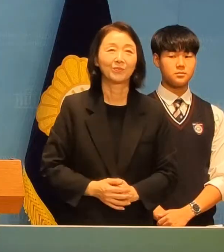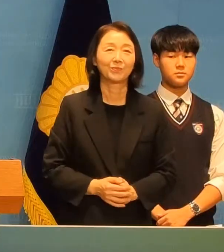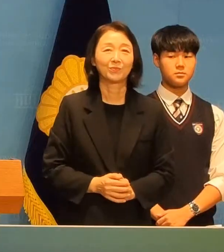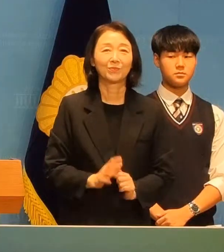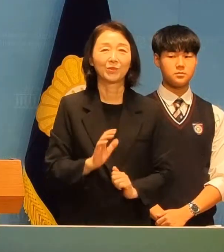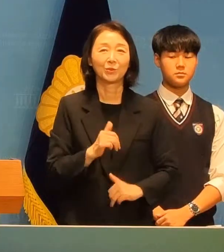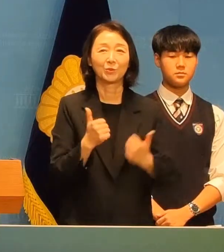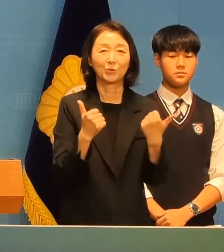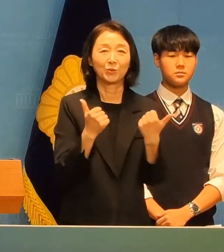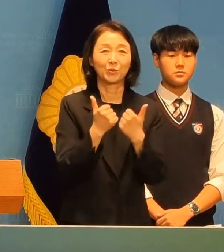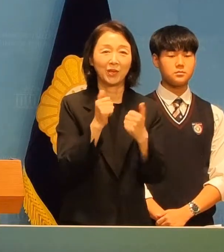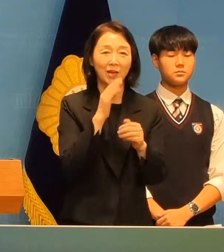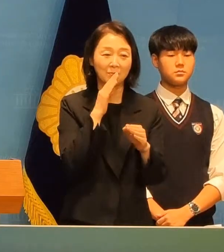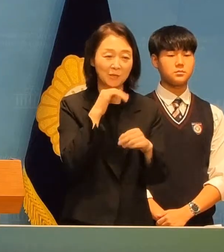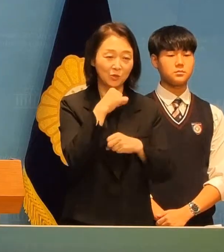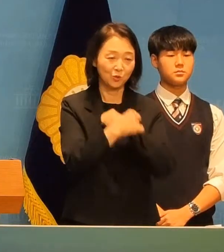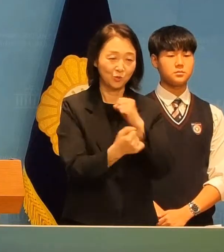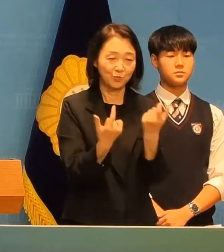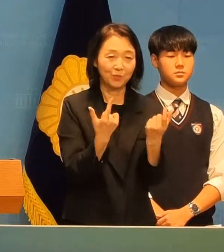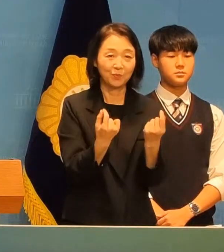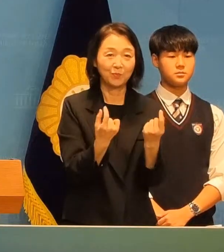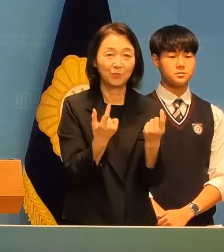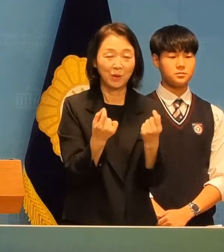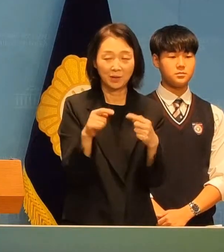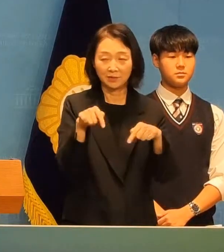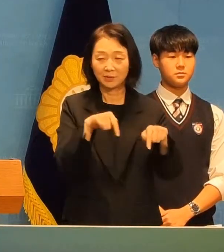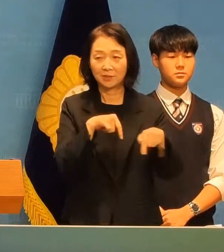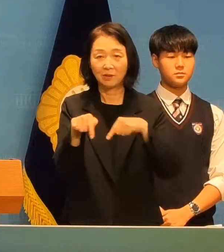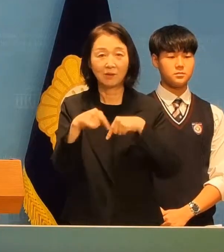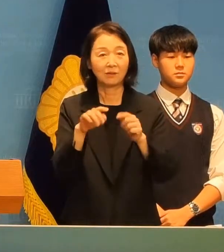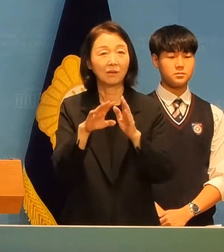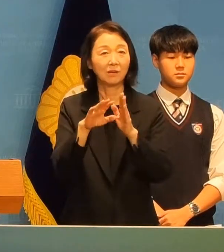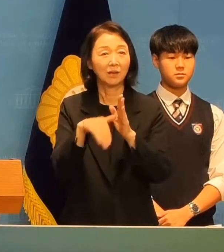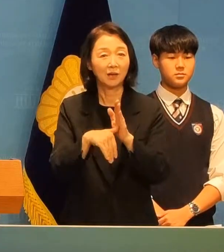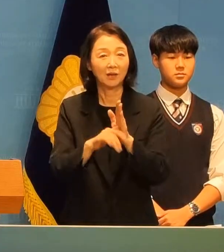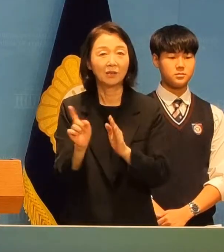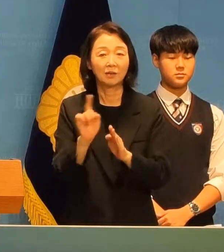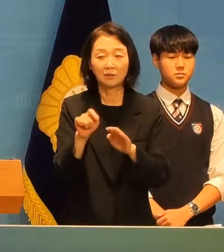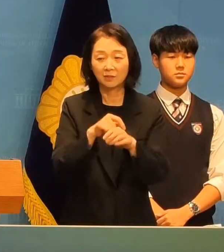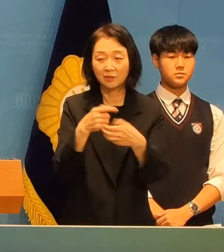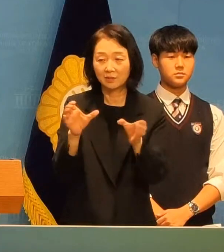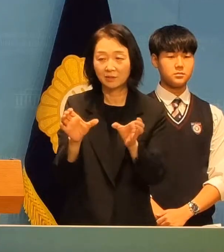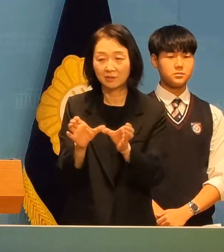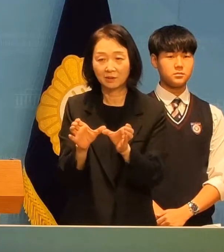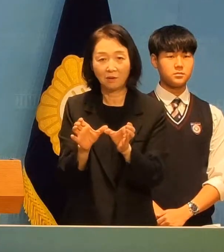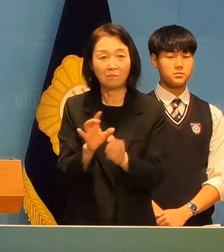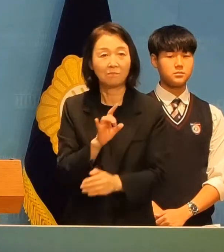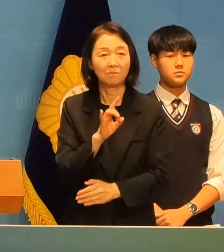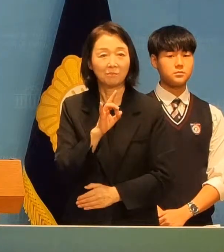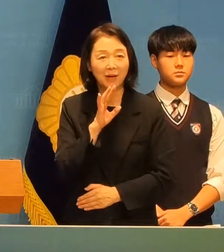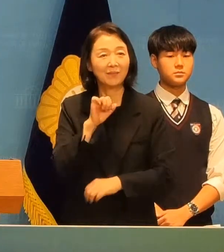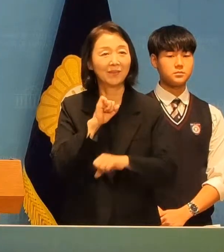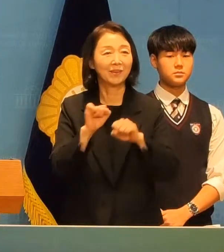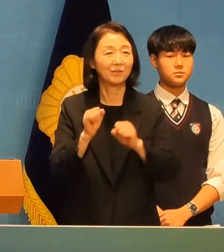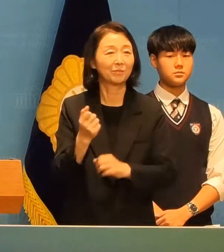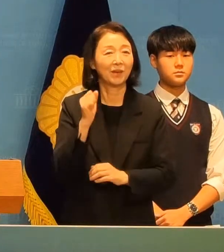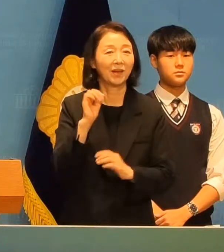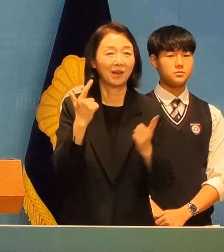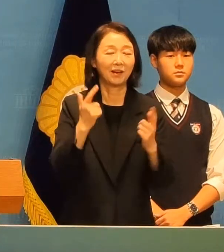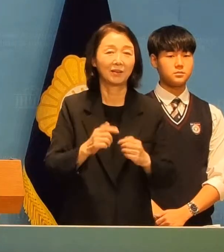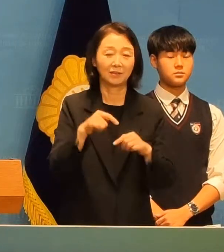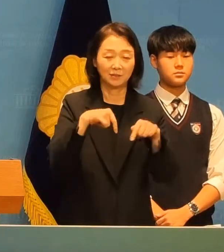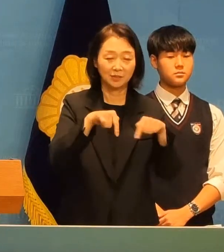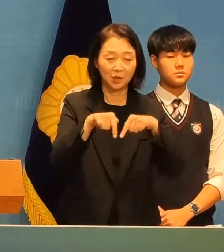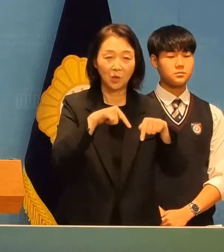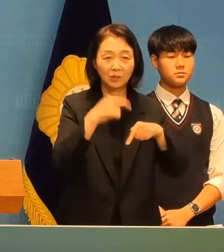국회가 민의의 전당이고, 그리고 정치는 어느 한 세대 그리고 어느 특정 계층만의 행위는 아닙니다.